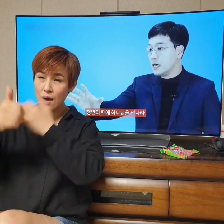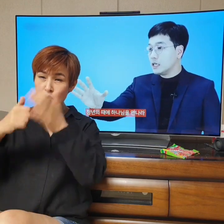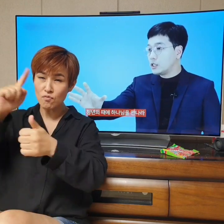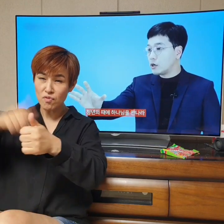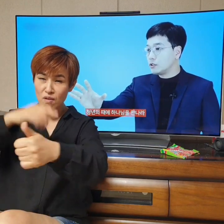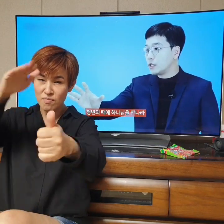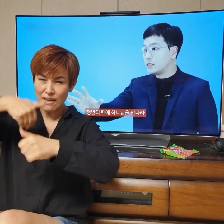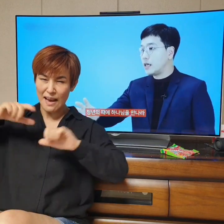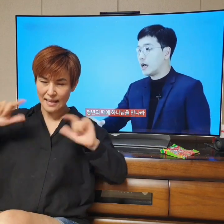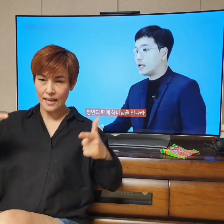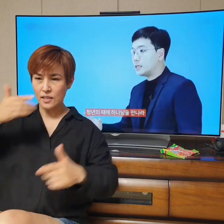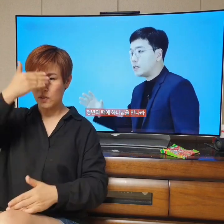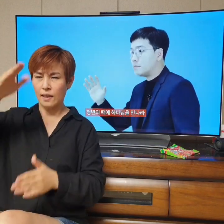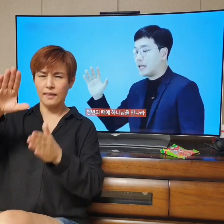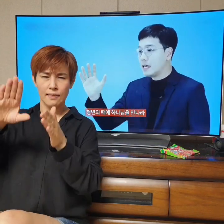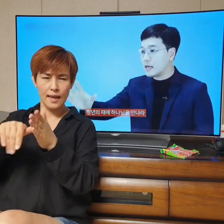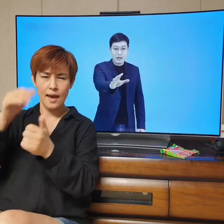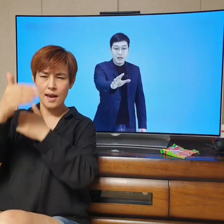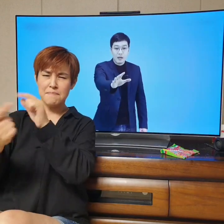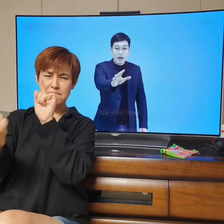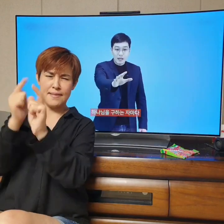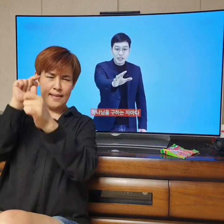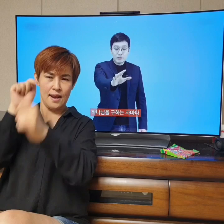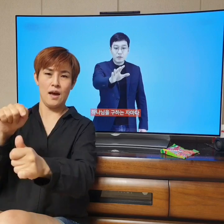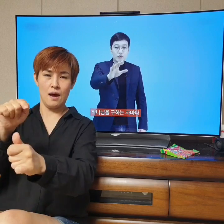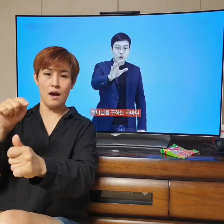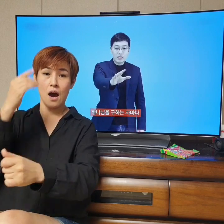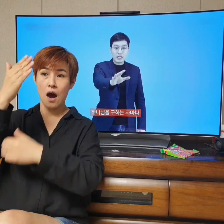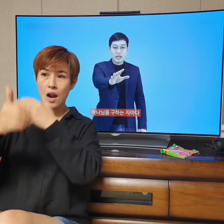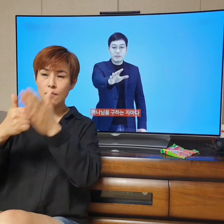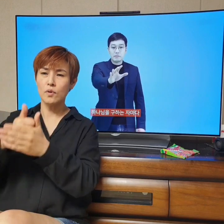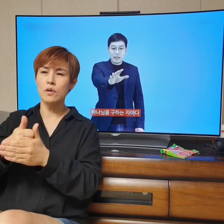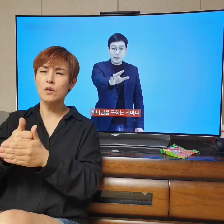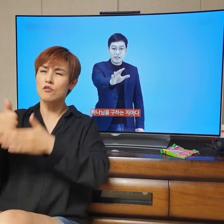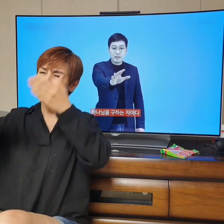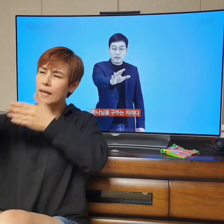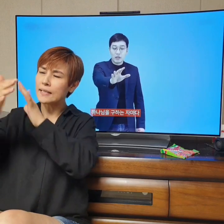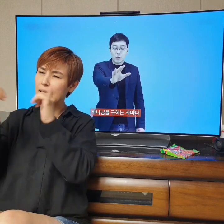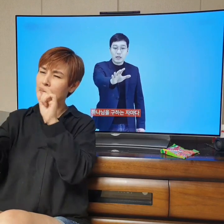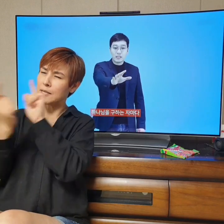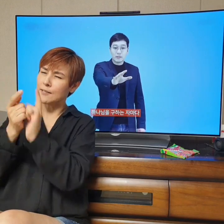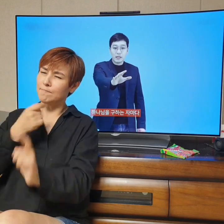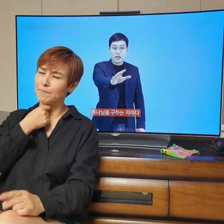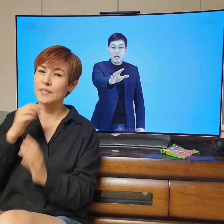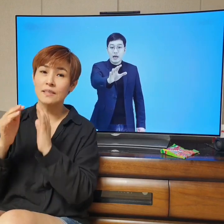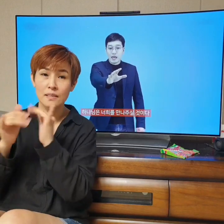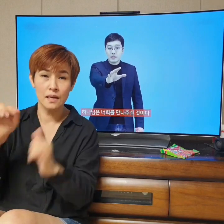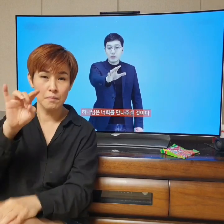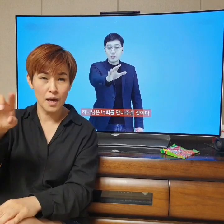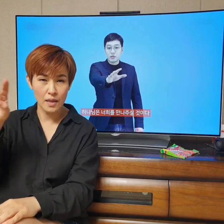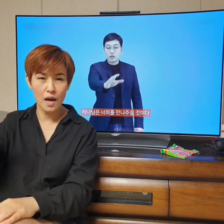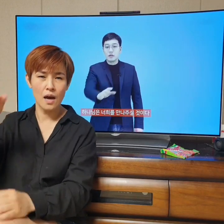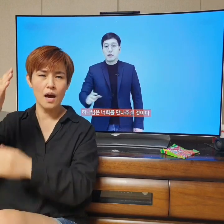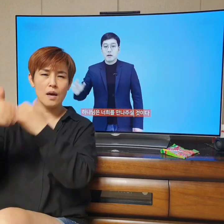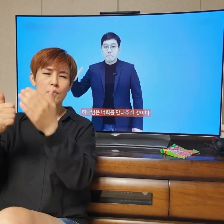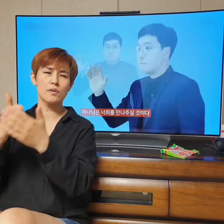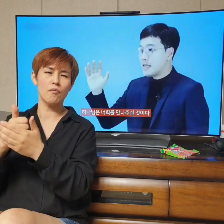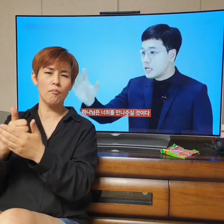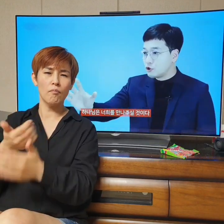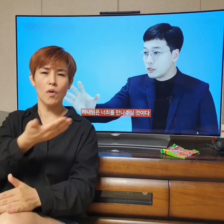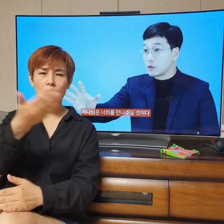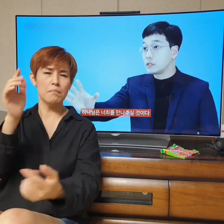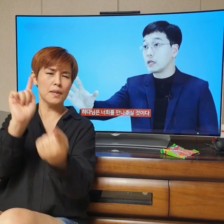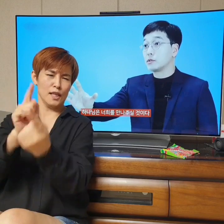게 아니니 이 청년의 때 하나님을 만나라. 하나님을 구하는 자, 하나님을 만나기를 원하는 자마다 하나님께서